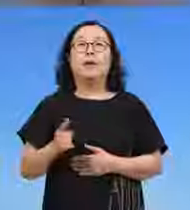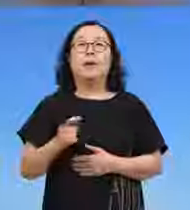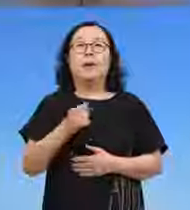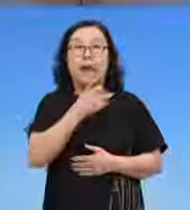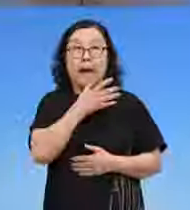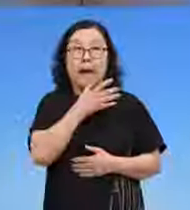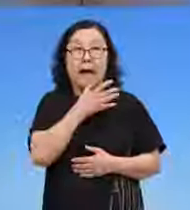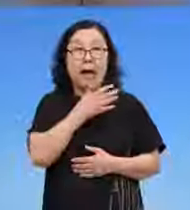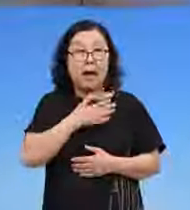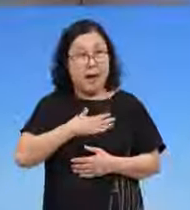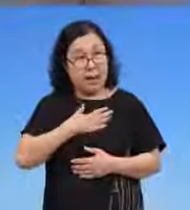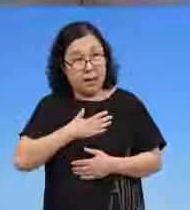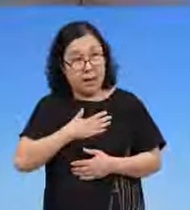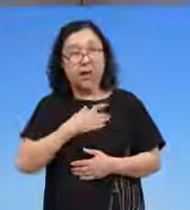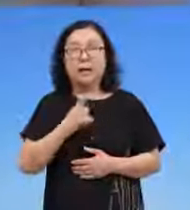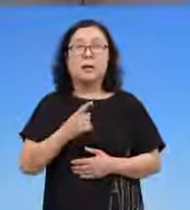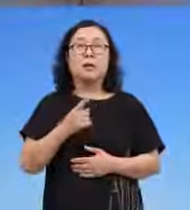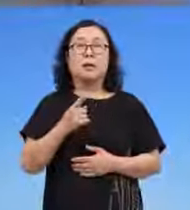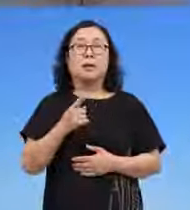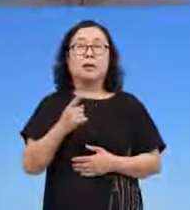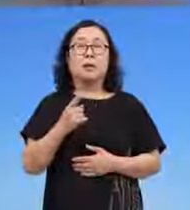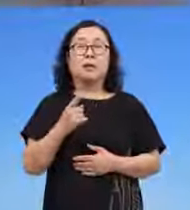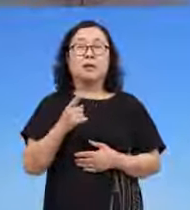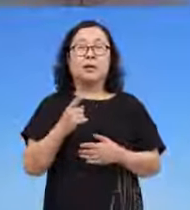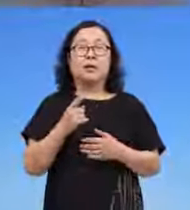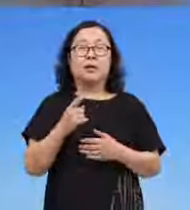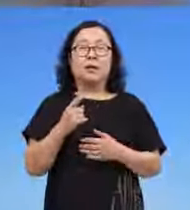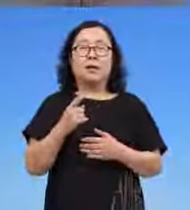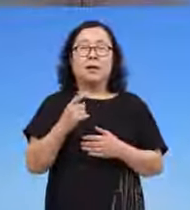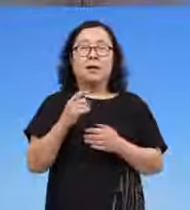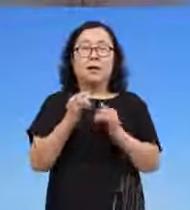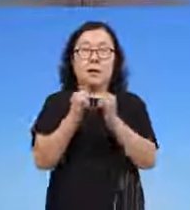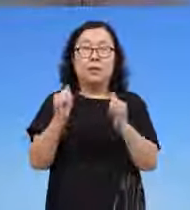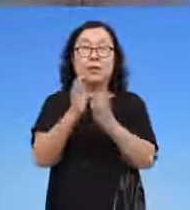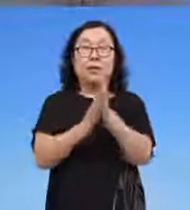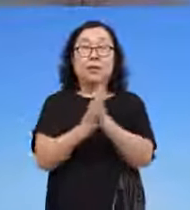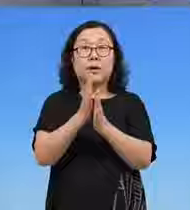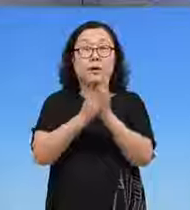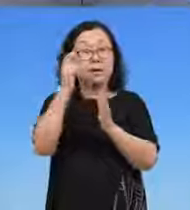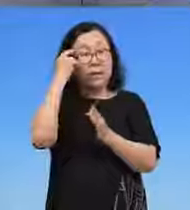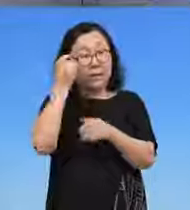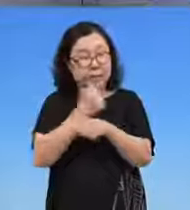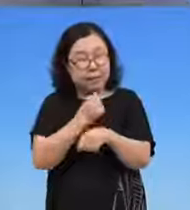그래? 뭐 이런 분이 계시면 뭐 저도 뭐 어떻게 도와드릴 수가 없습니다.